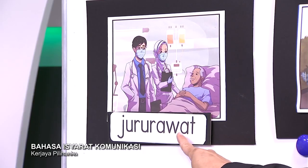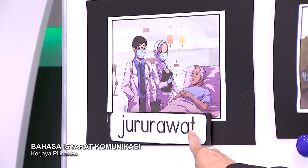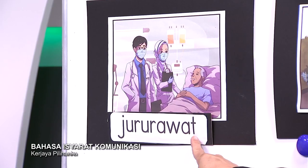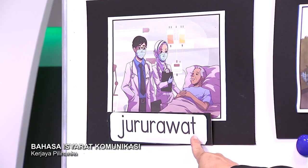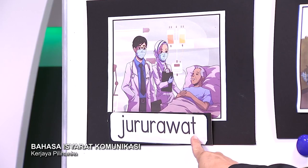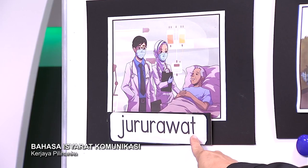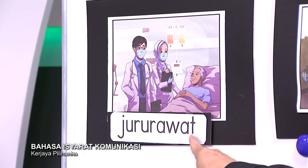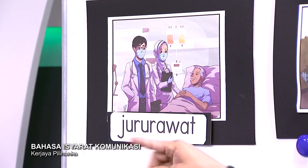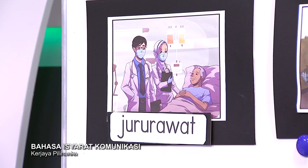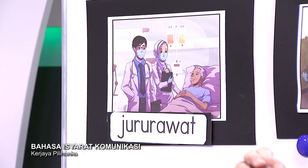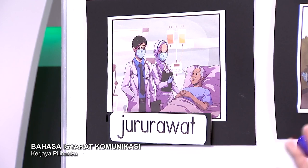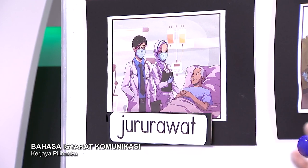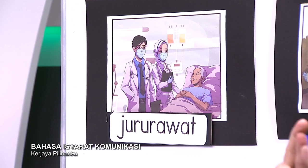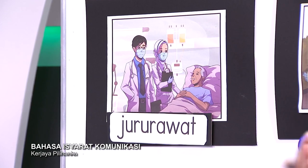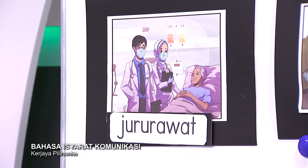J-U-R-U-R-A-W-A-T.